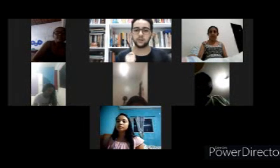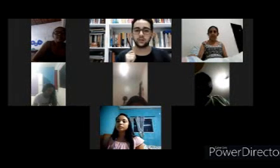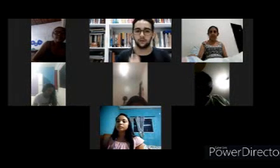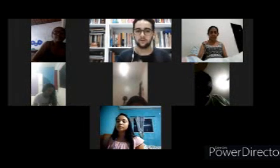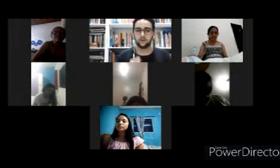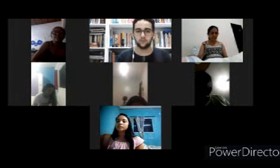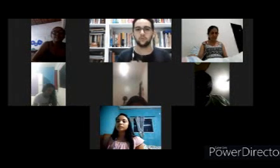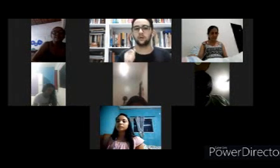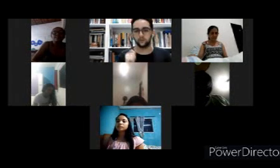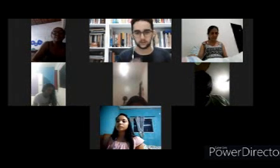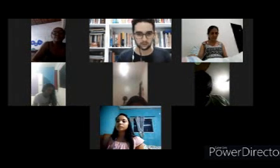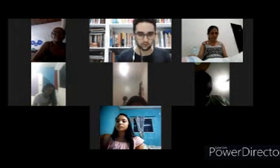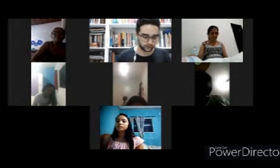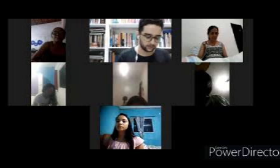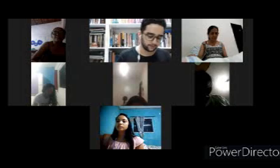gente também falou que vocês gostem.